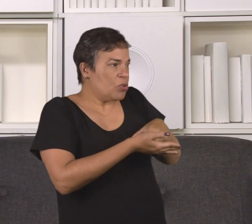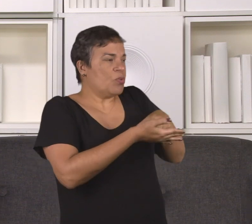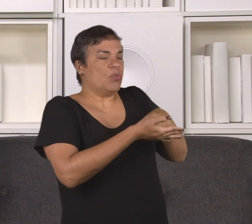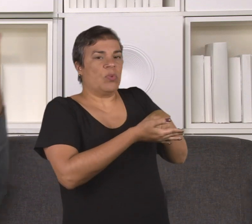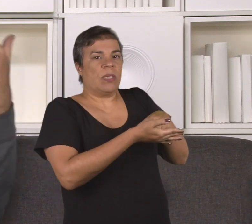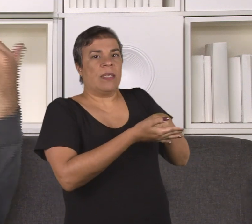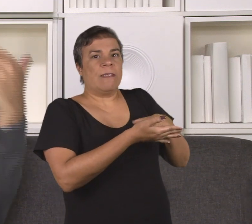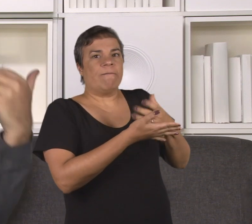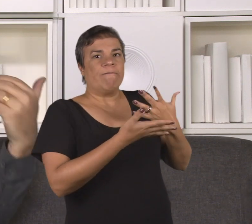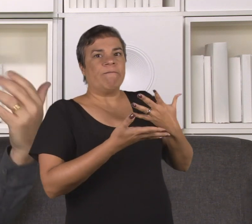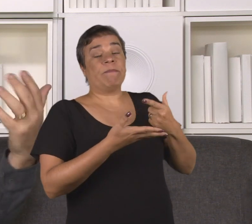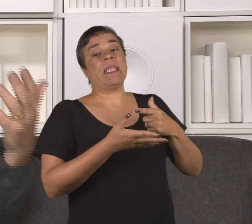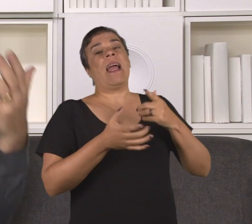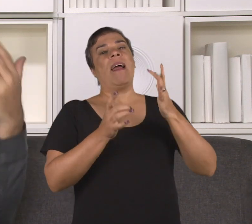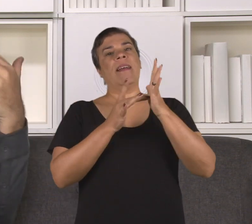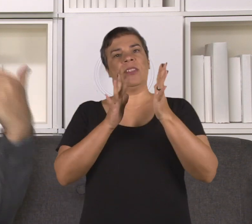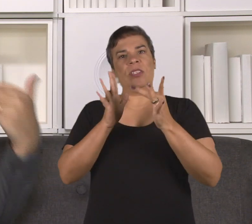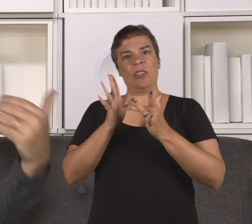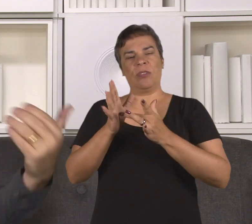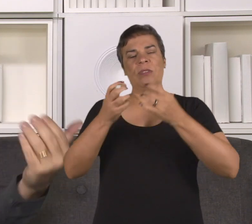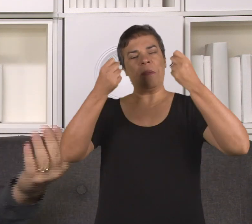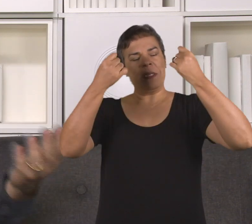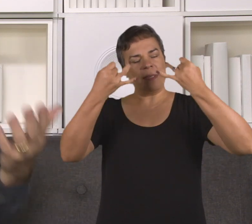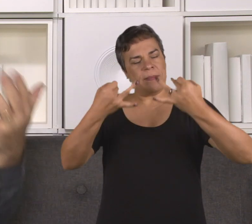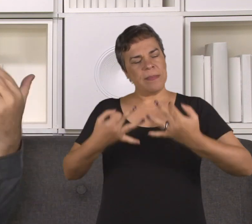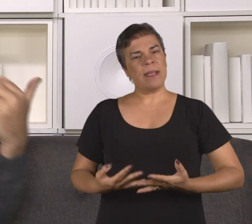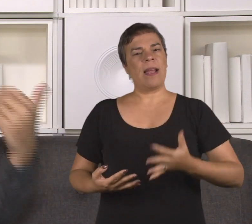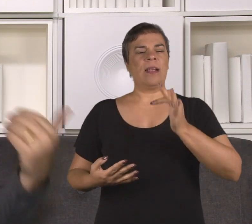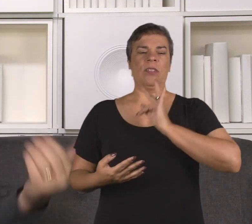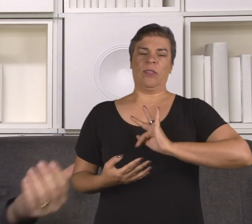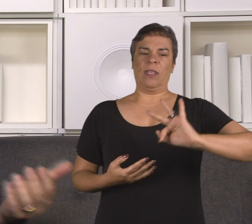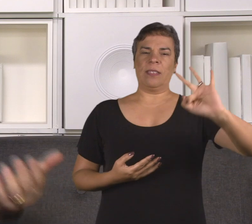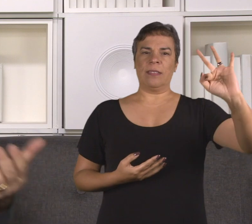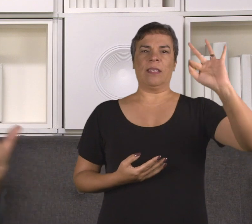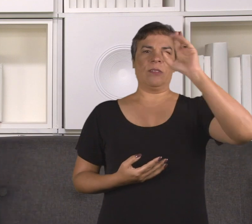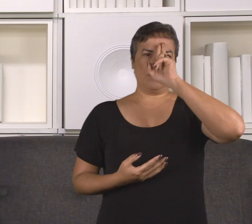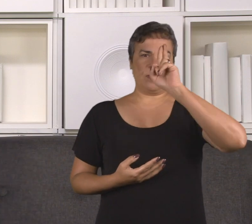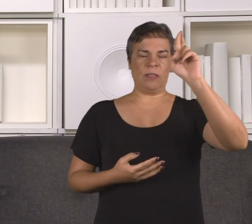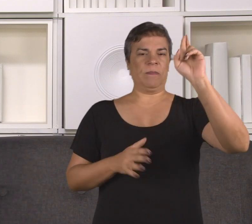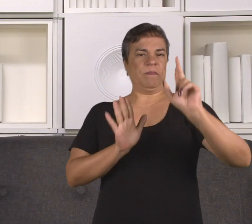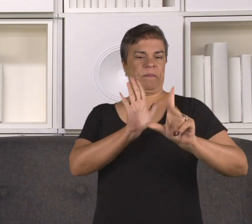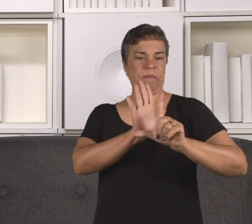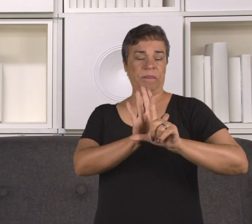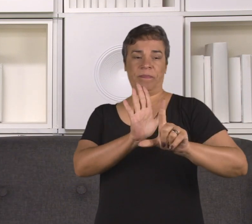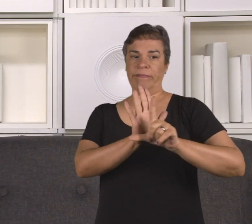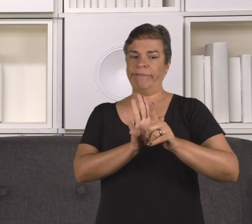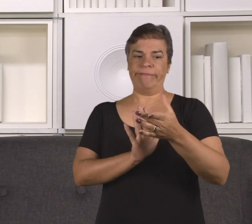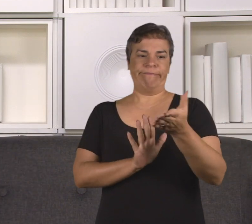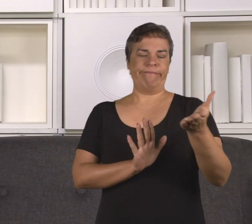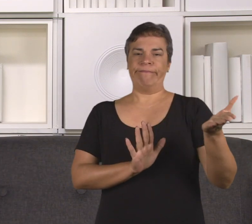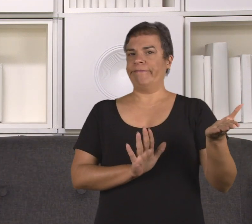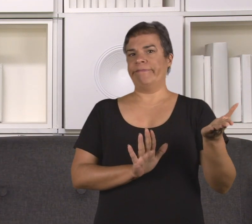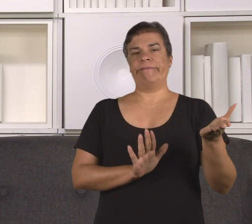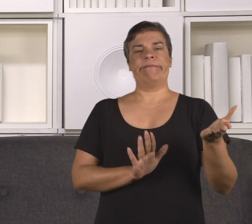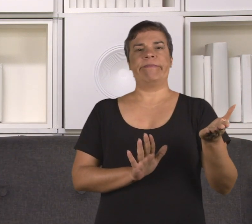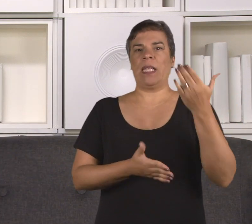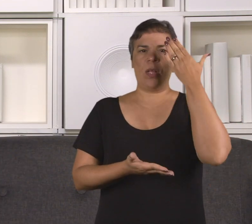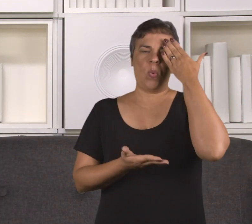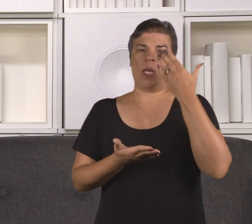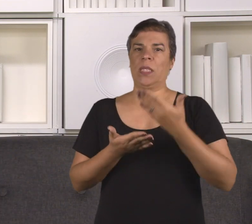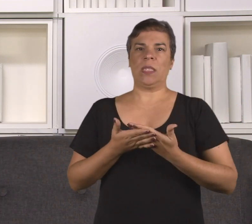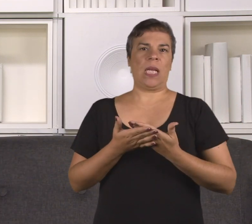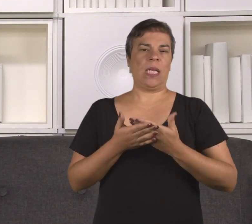a respeito dos fariseus, dos doutores da lei, dos sacerdotes que não tiveram a mesma reação do